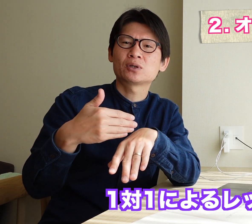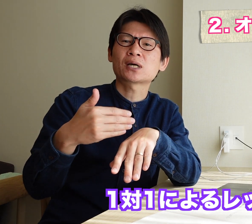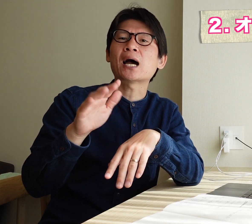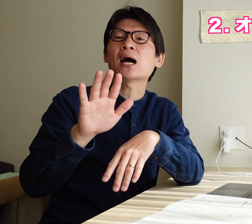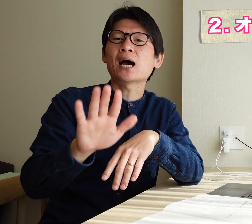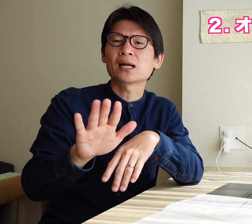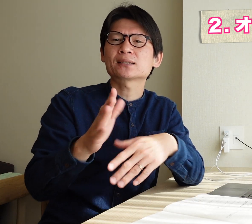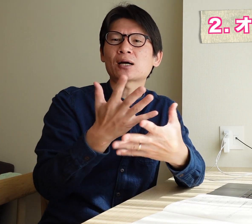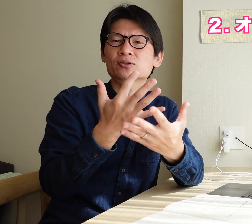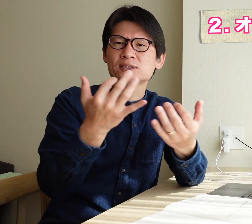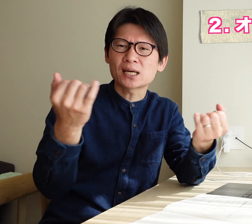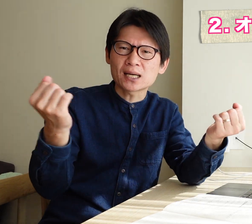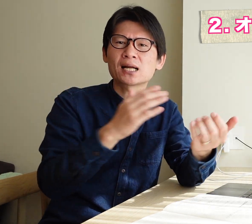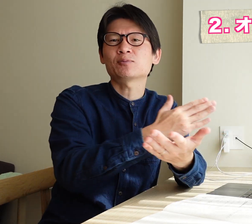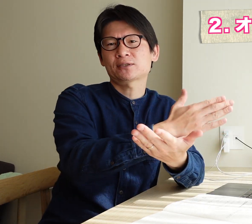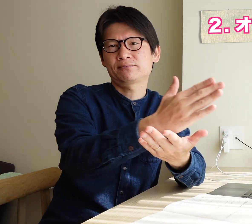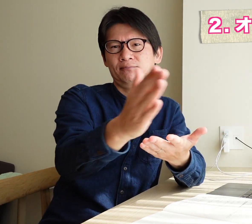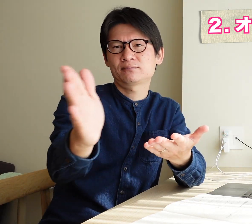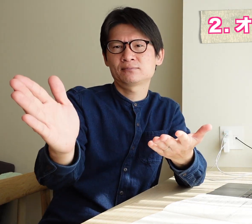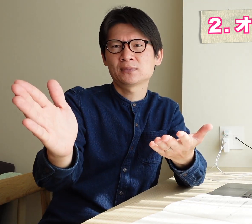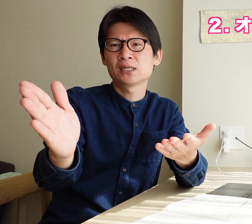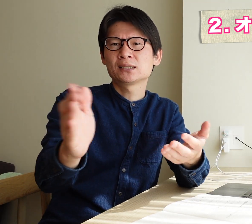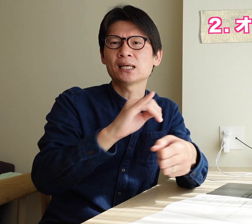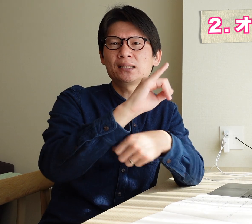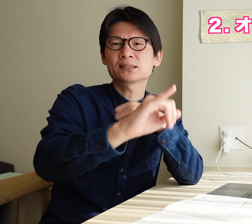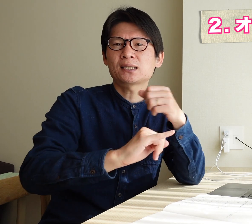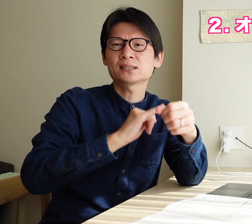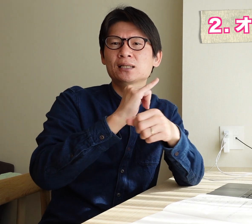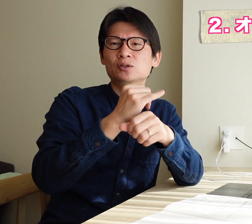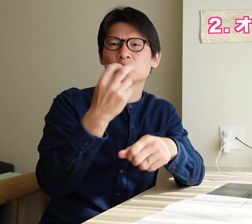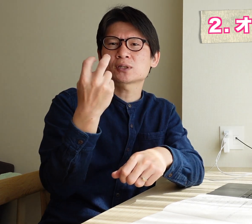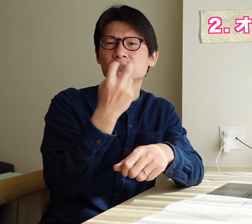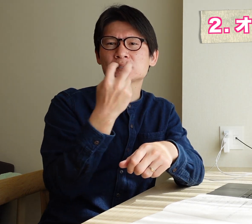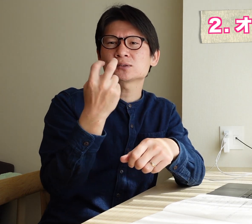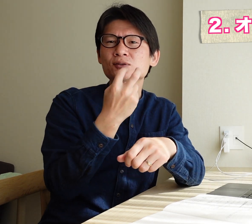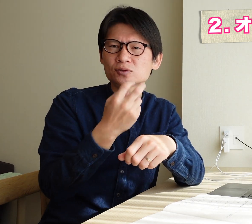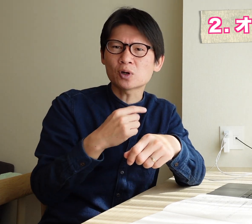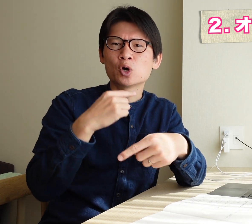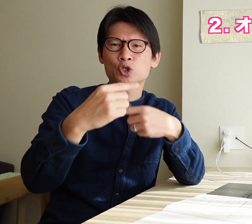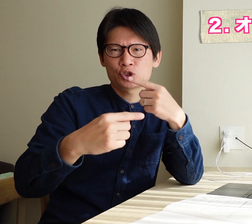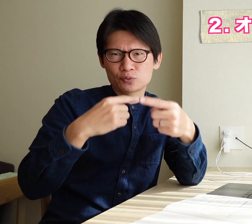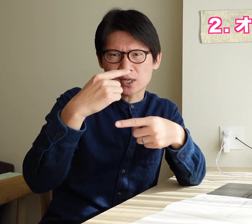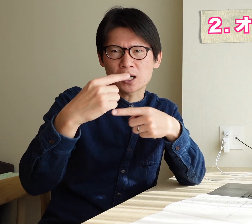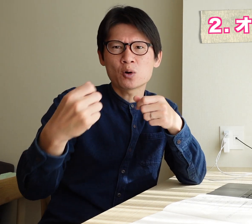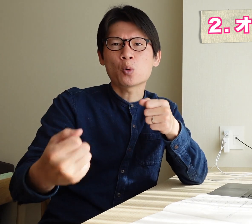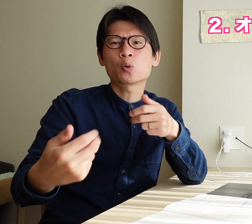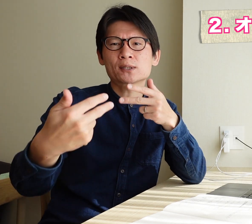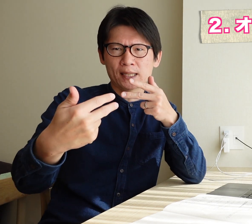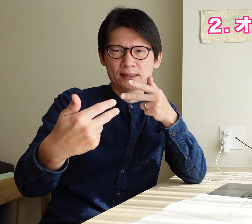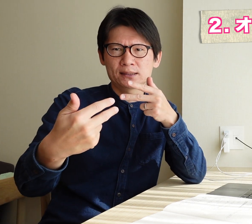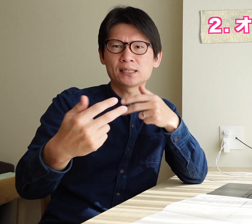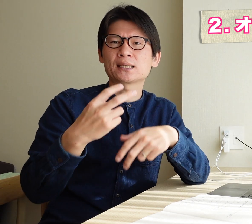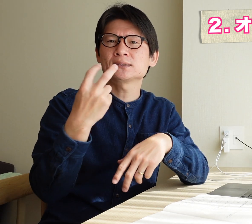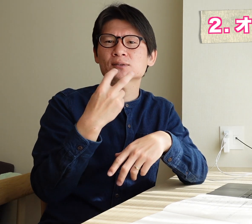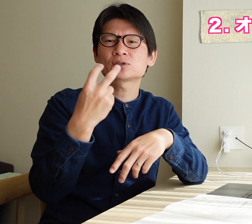がたくさんあります。で、インターネットを検索すると手話オンラインって検索すれ